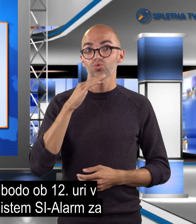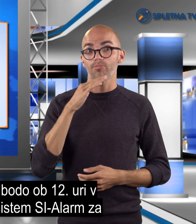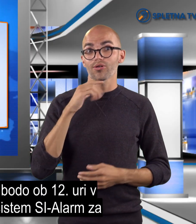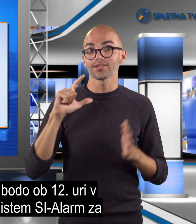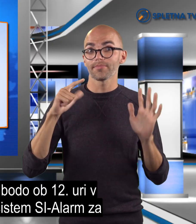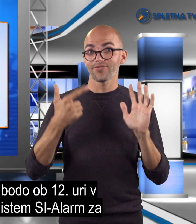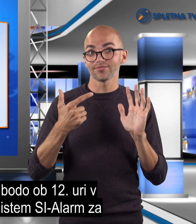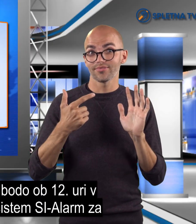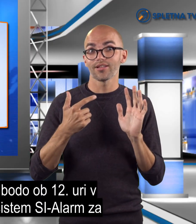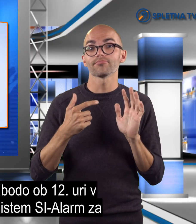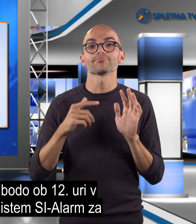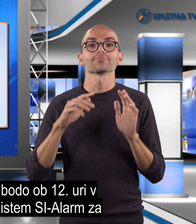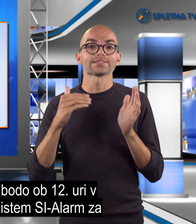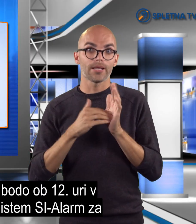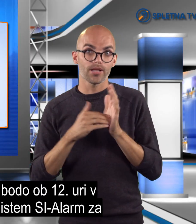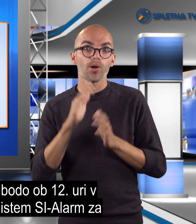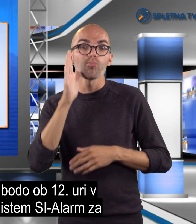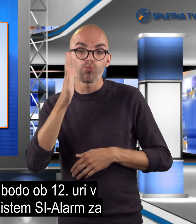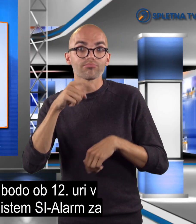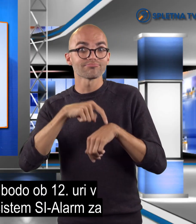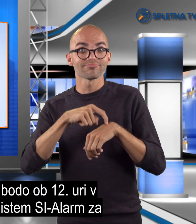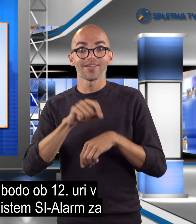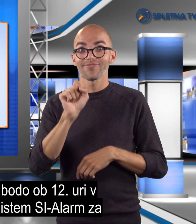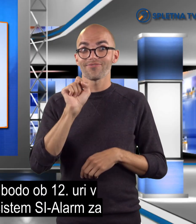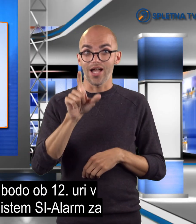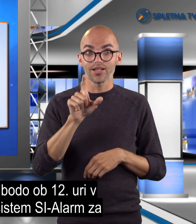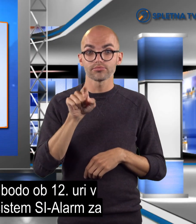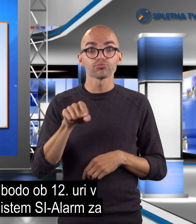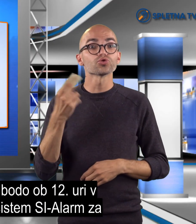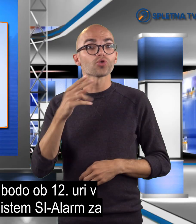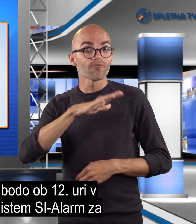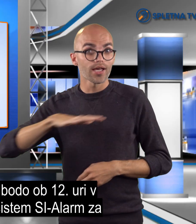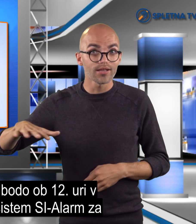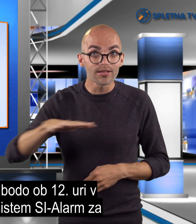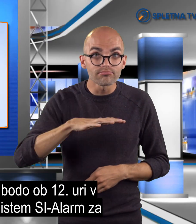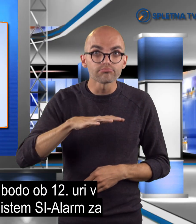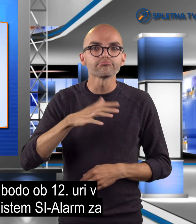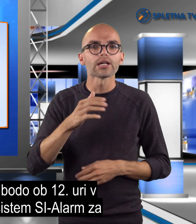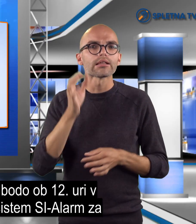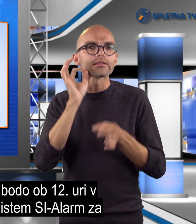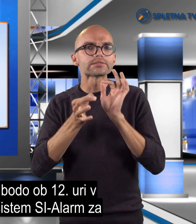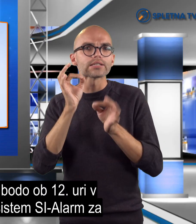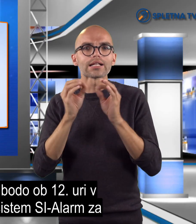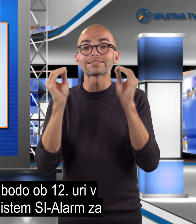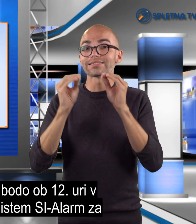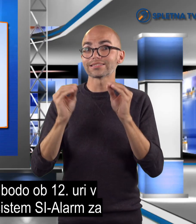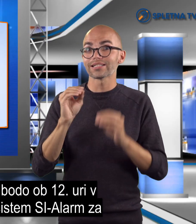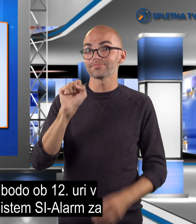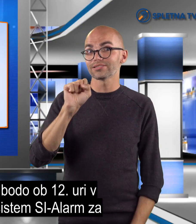V soboto 27. septembra bodo ob 12. uri v Sloveniji testirali sistem